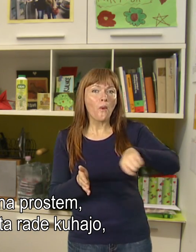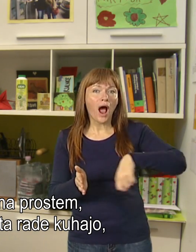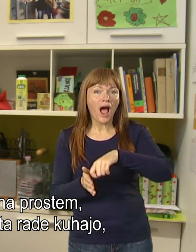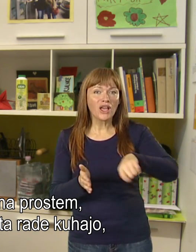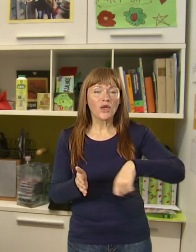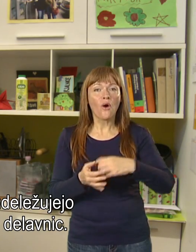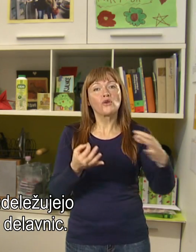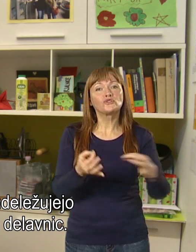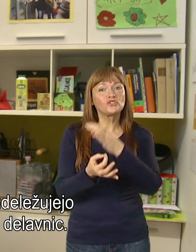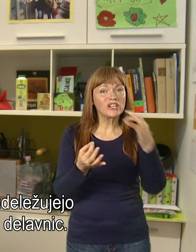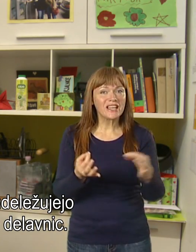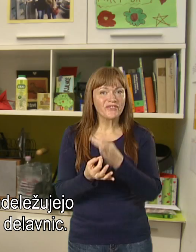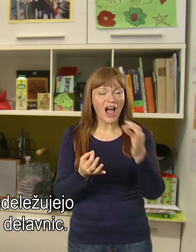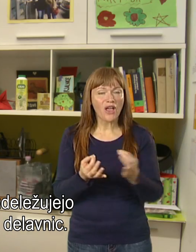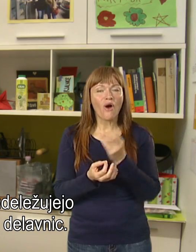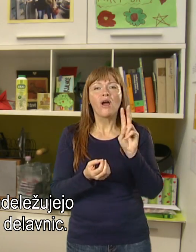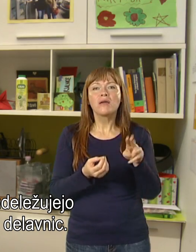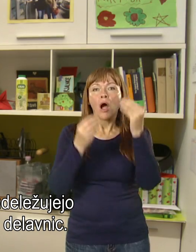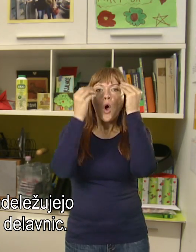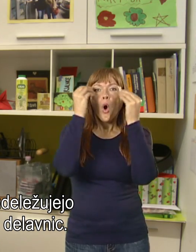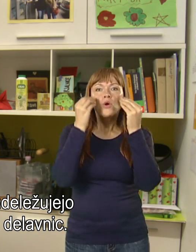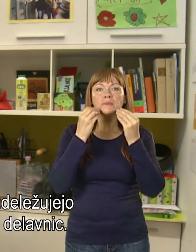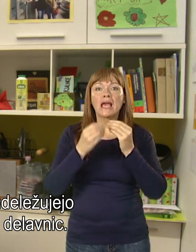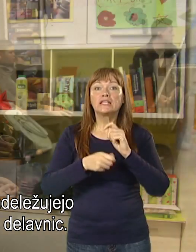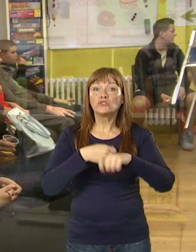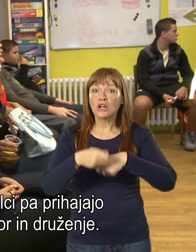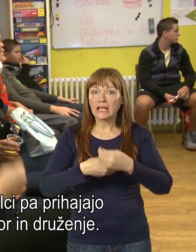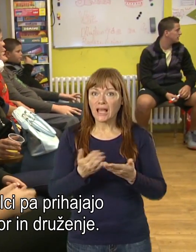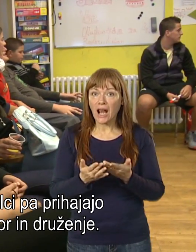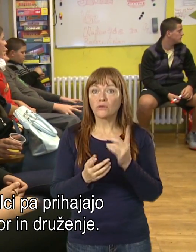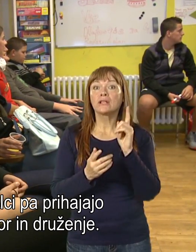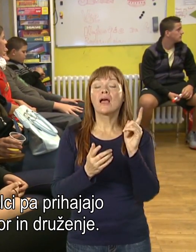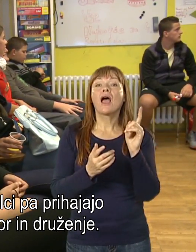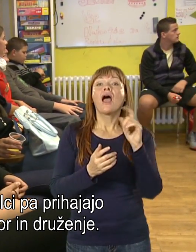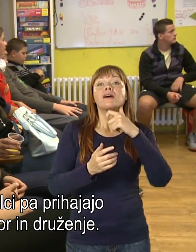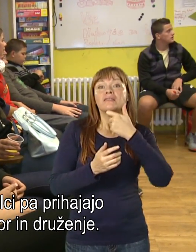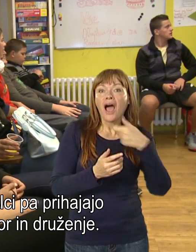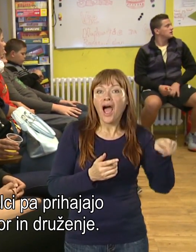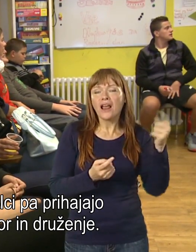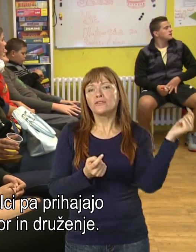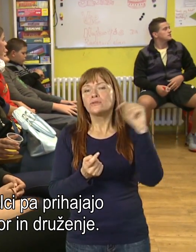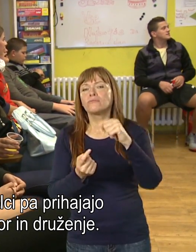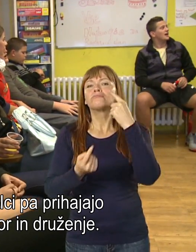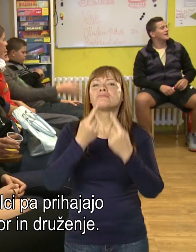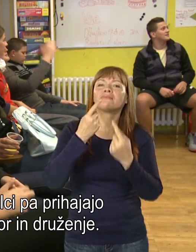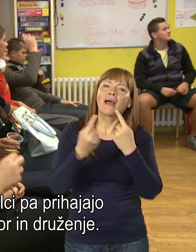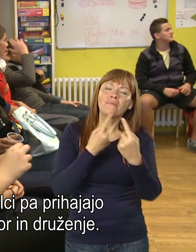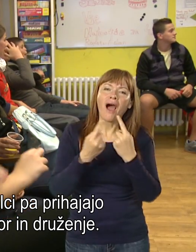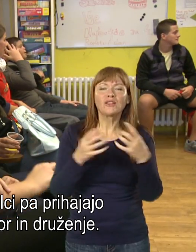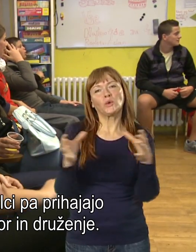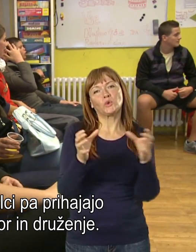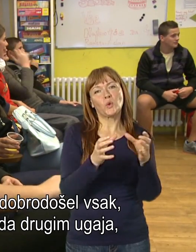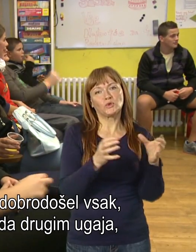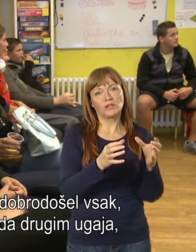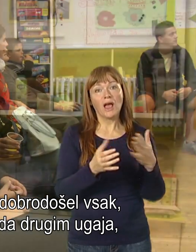kuhajo, šivajo, imajo kozmetične delavnice, medtem ko starejši pa pridejo bolj na debato pa se podružiti. V